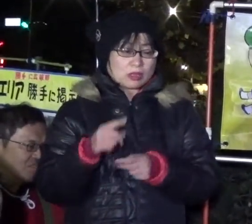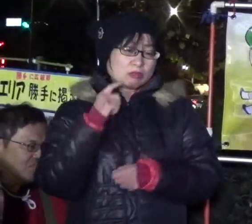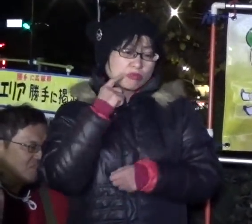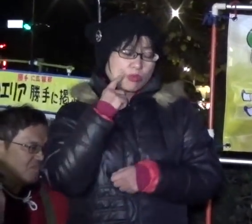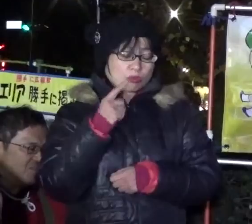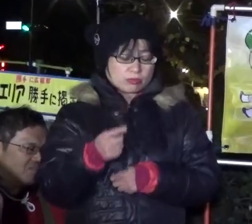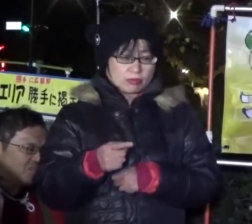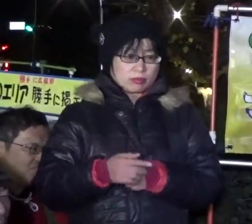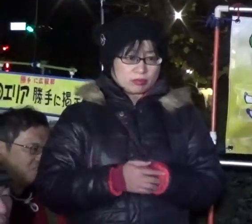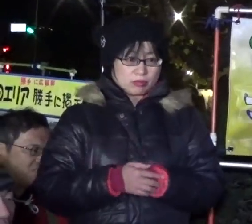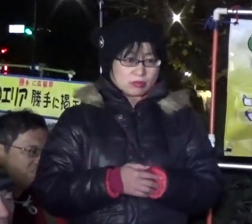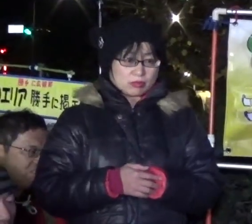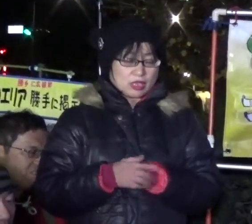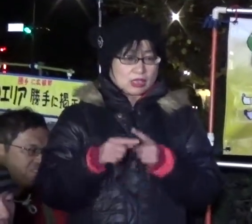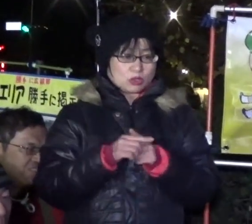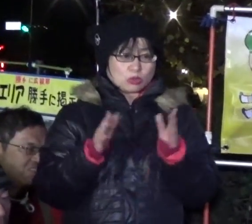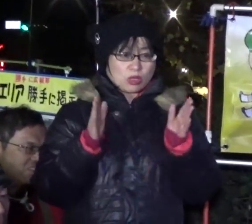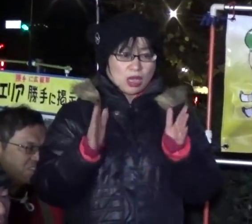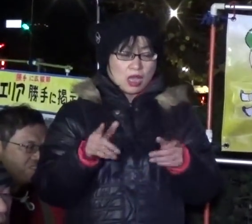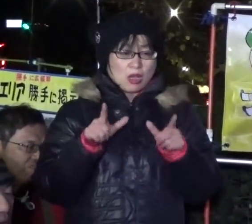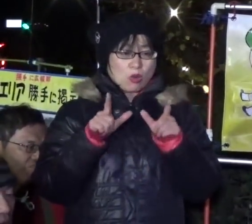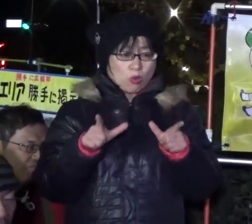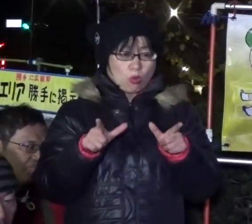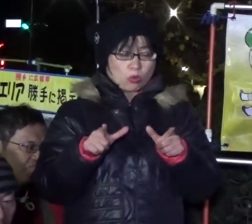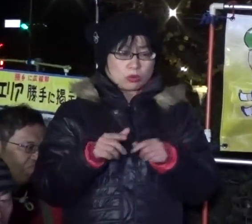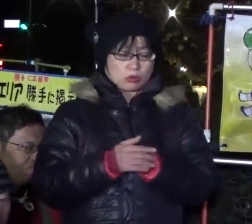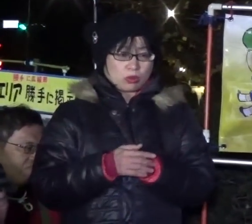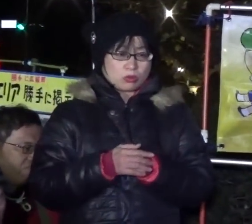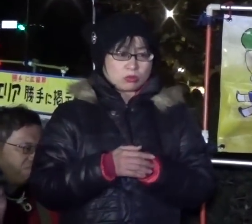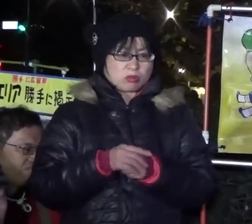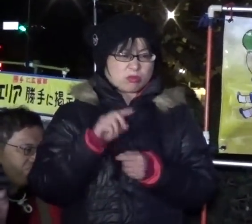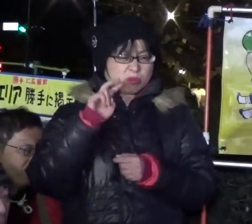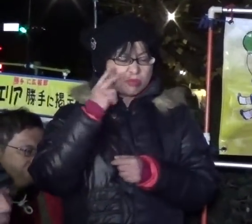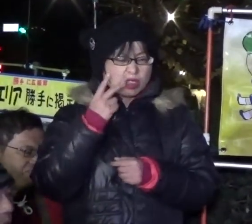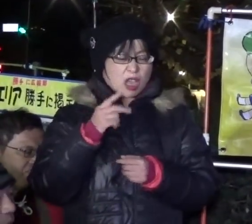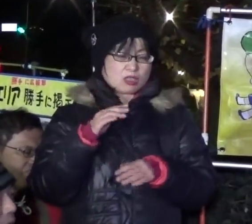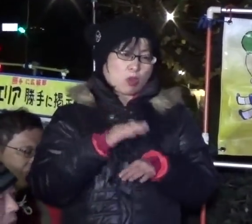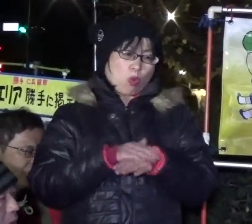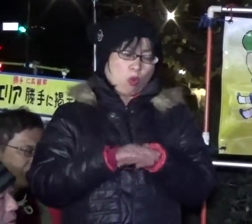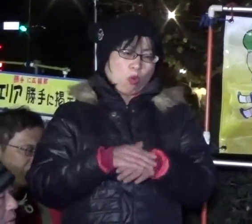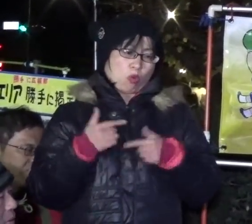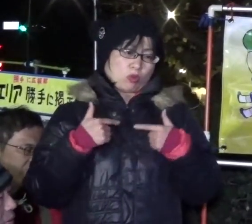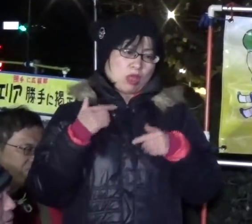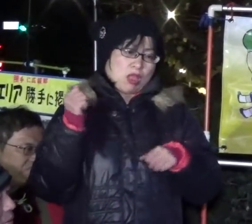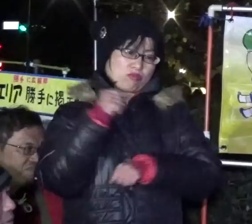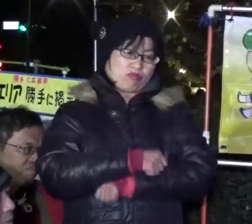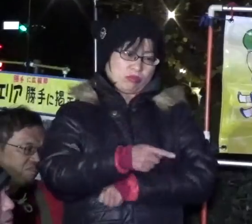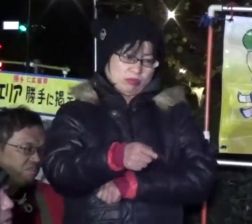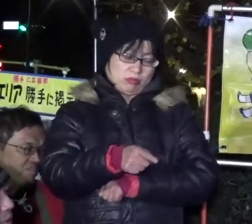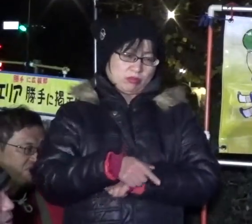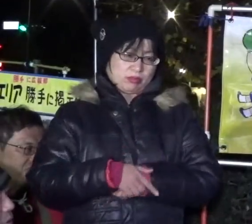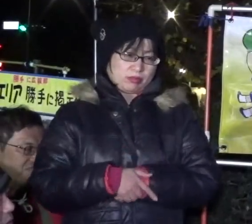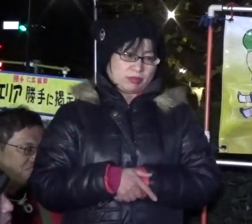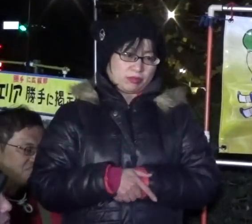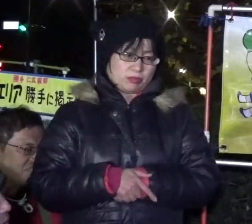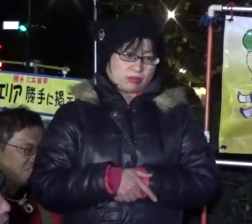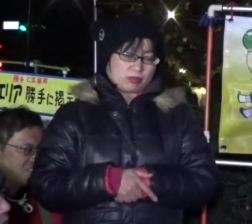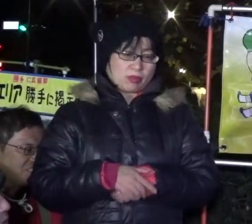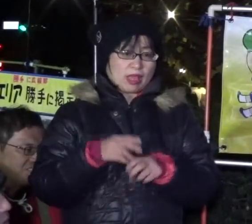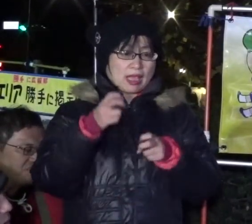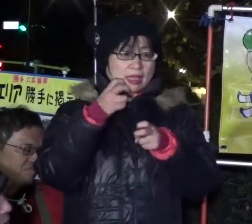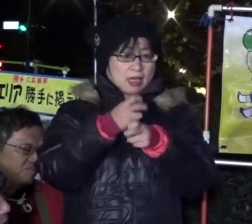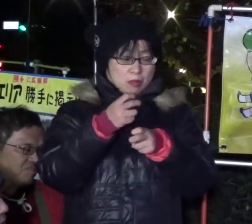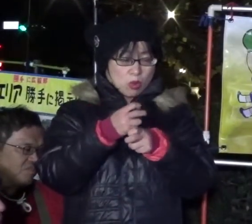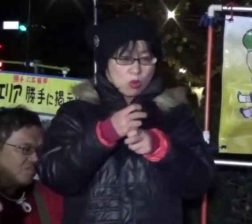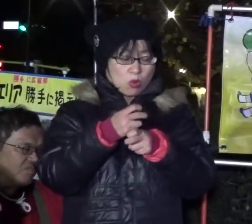、中間報告というありえないやり方で通しました。そして今現行憲法